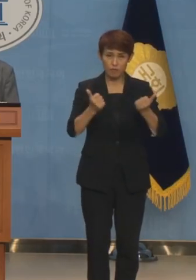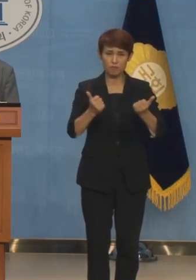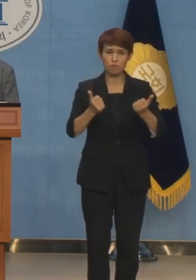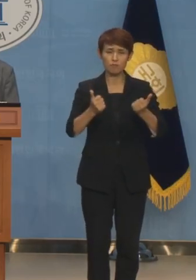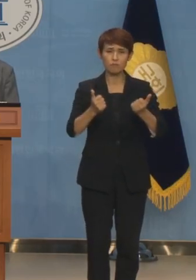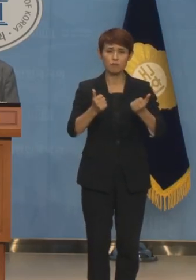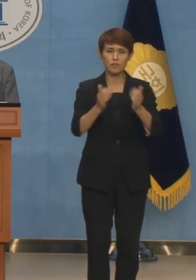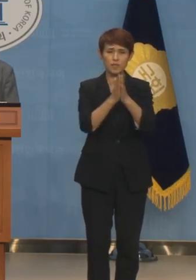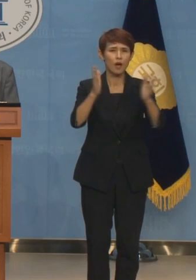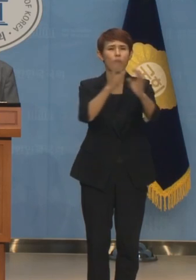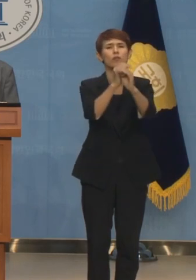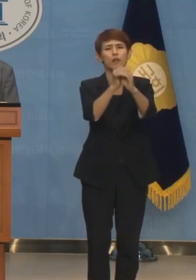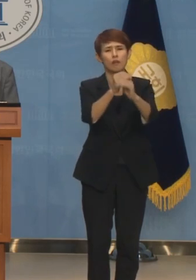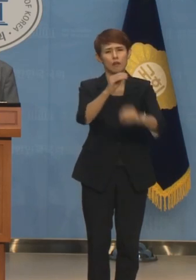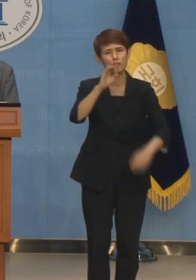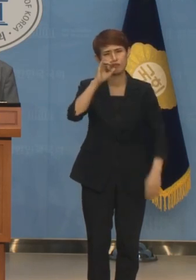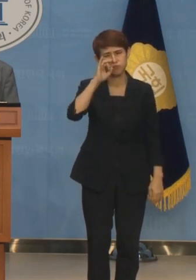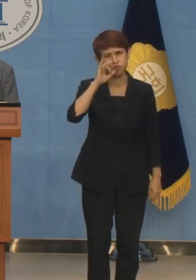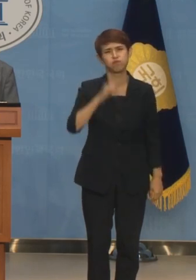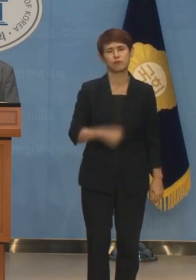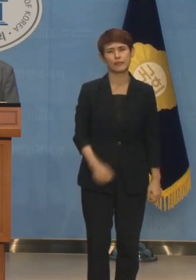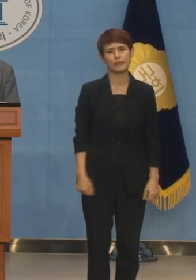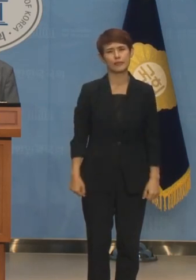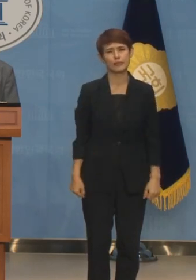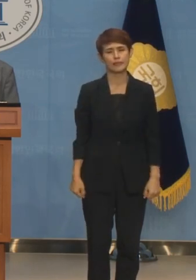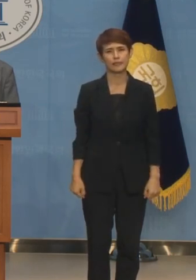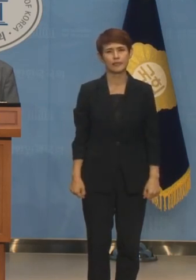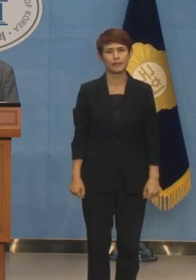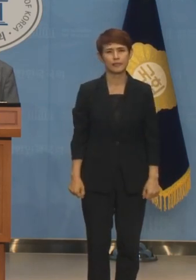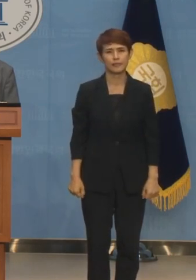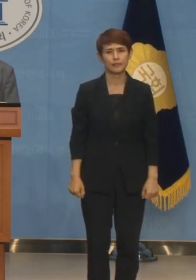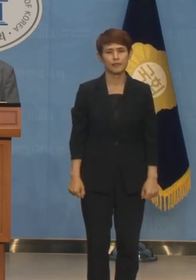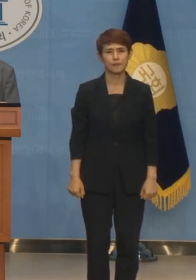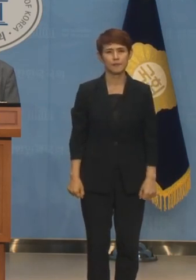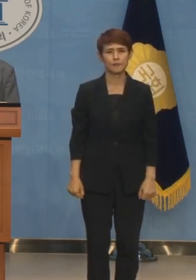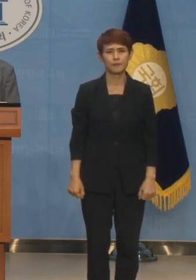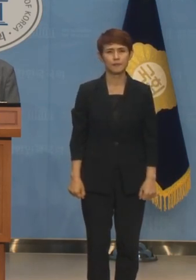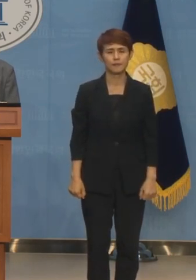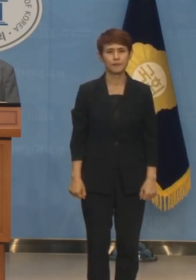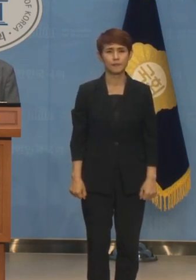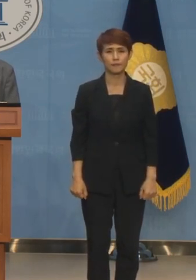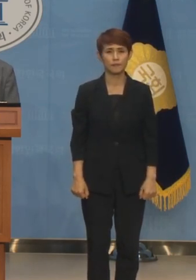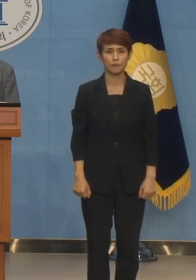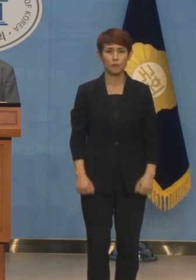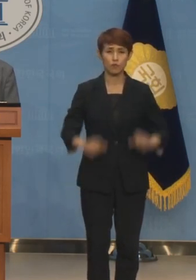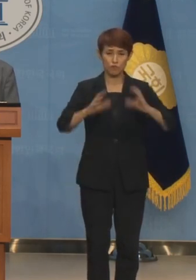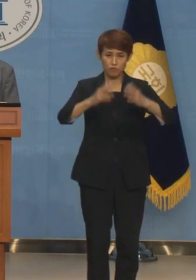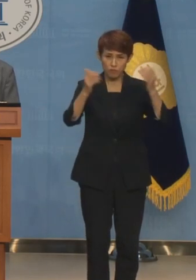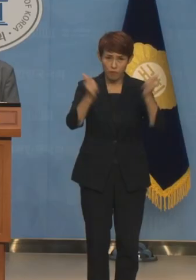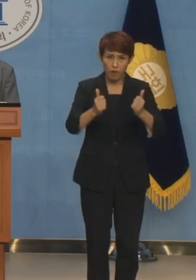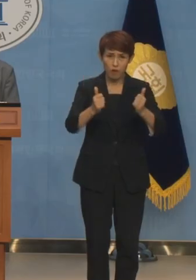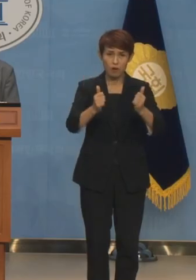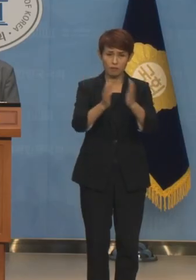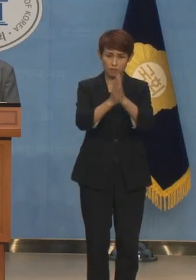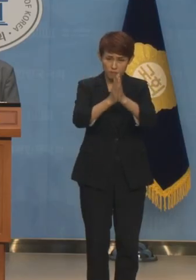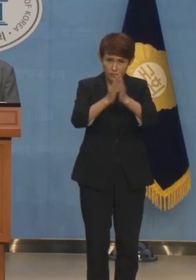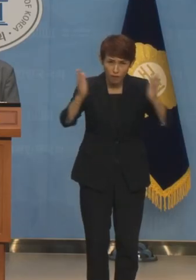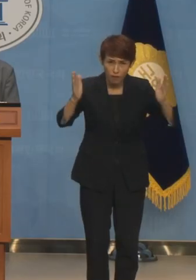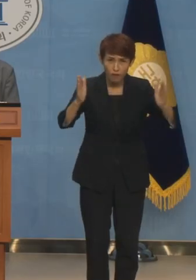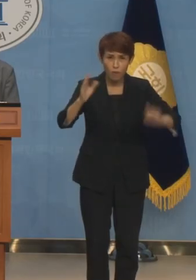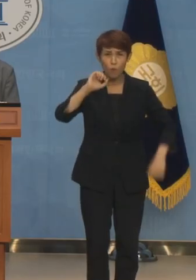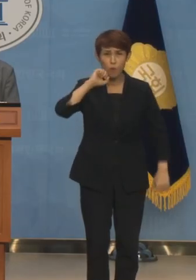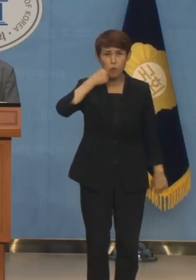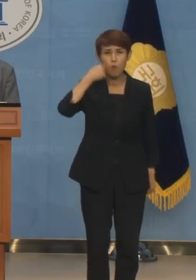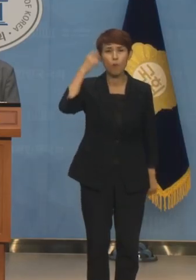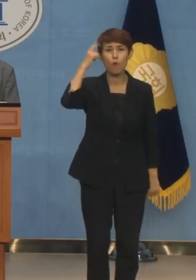언제 열릴지 현재로서는 예상하기 힘듭니다. 이러는 국회가 열리기 힘든